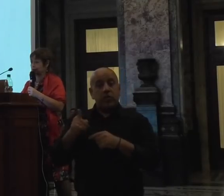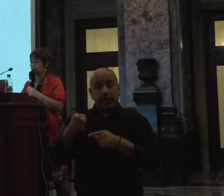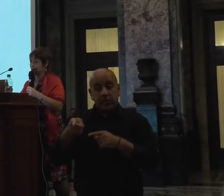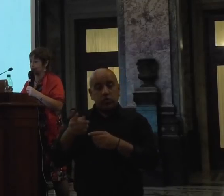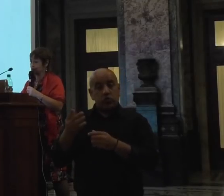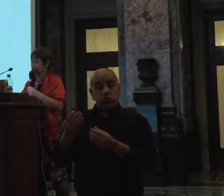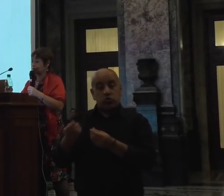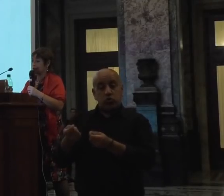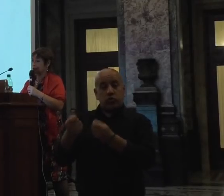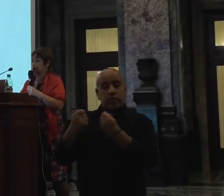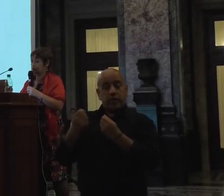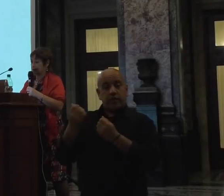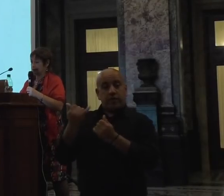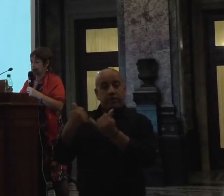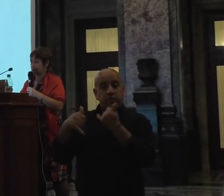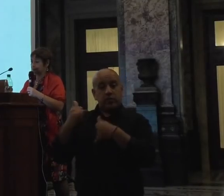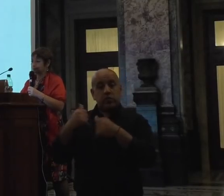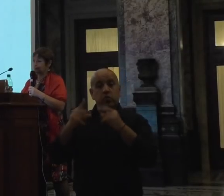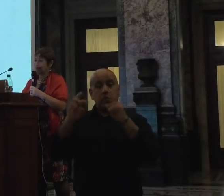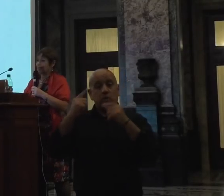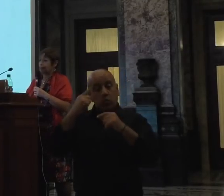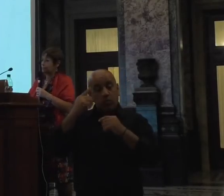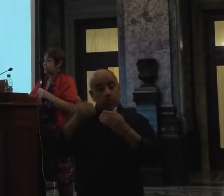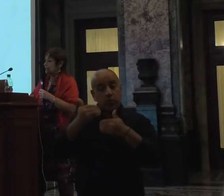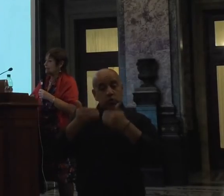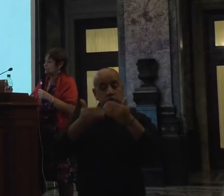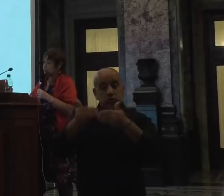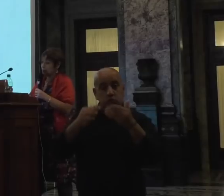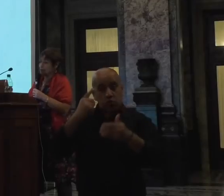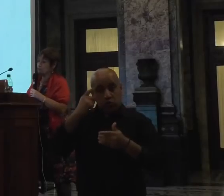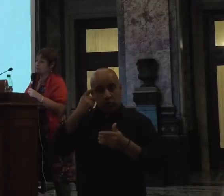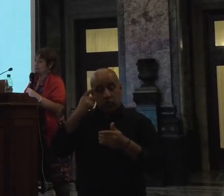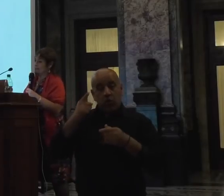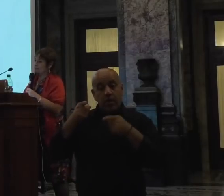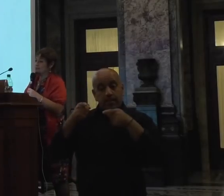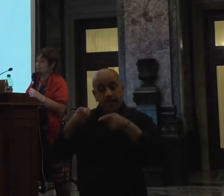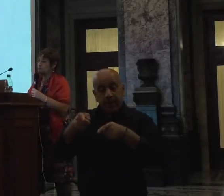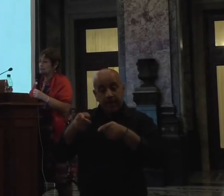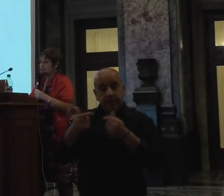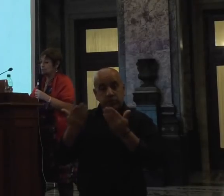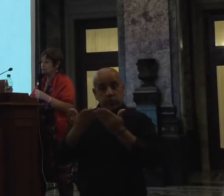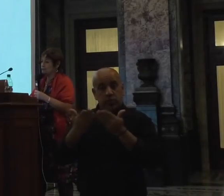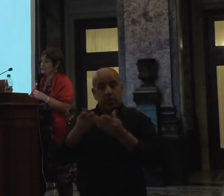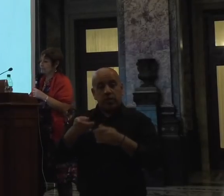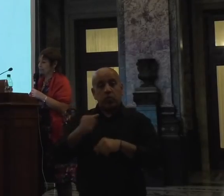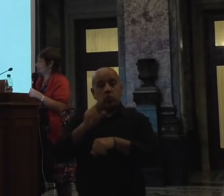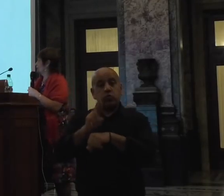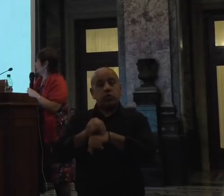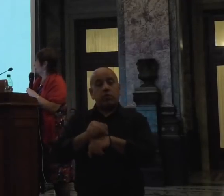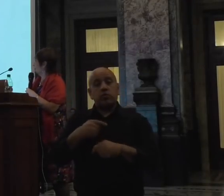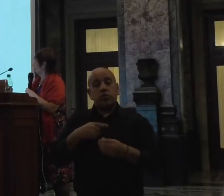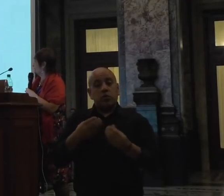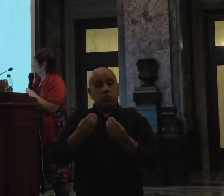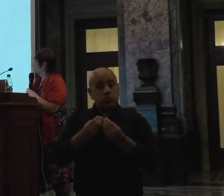indicación de procesos cognitivos. Para estudiar estos sistemas usamos varios métodos siguiendo